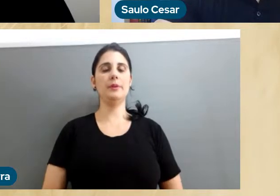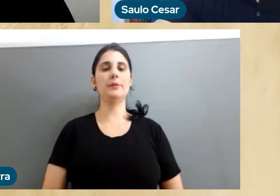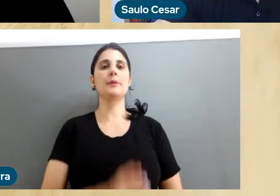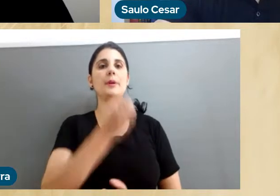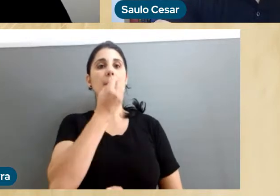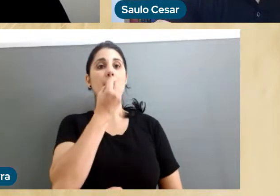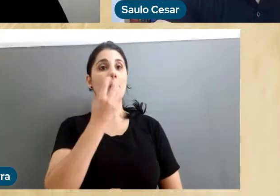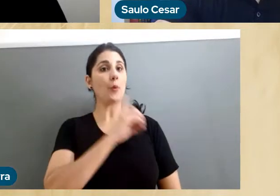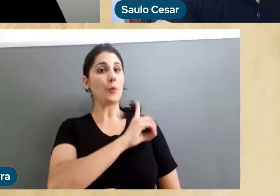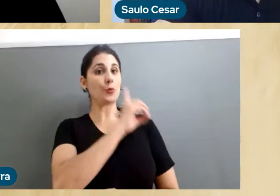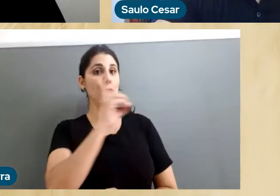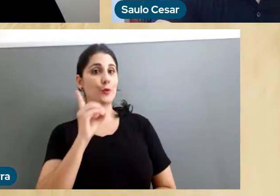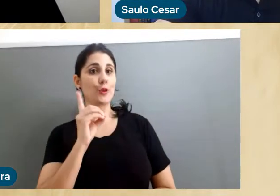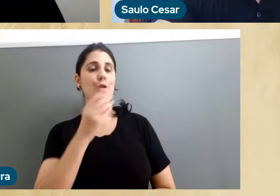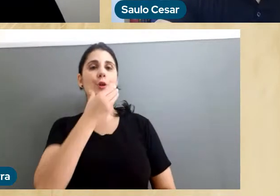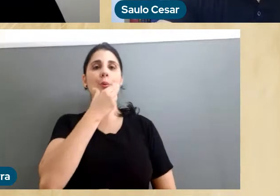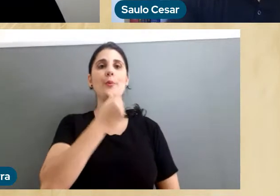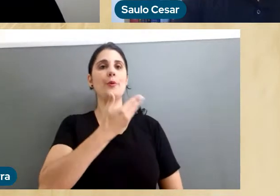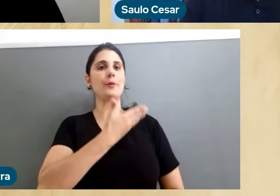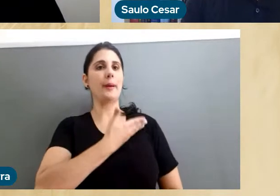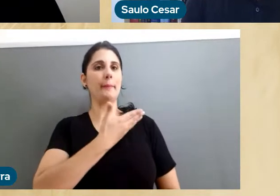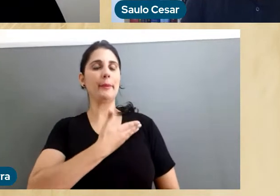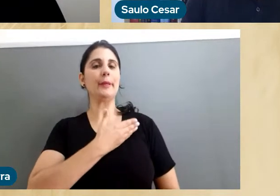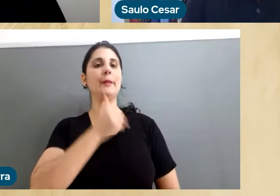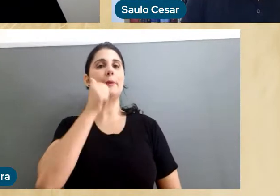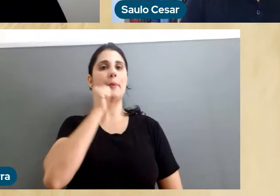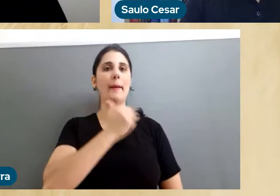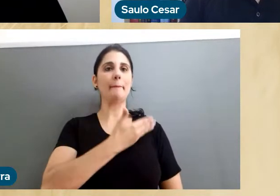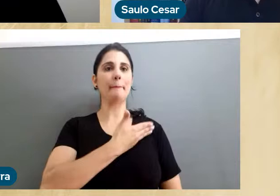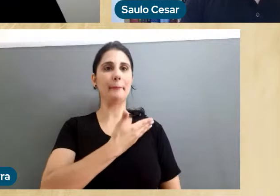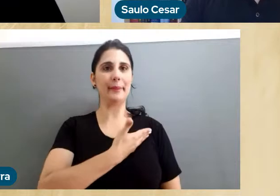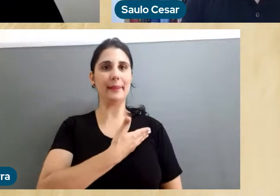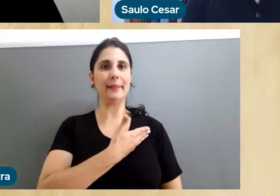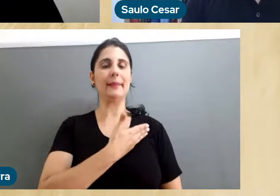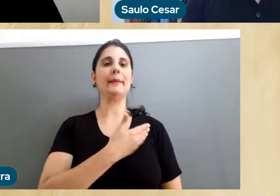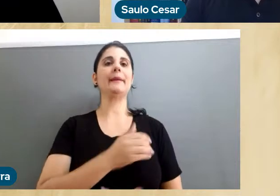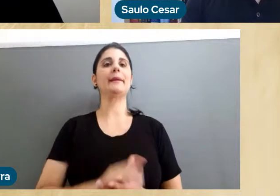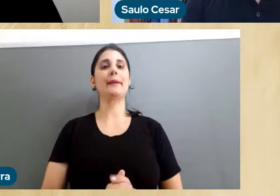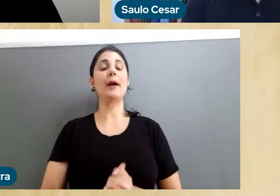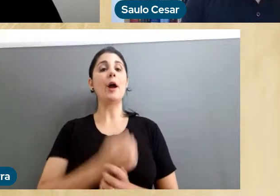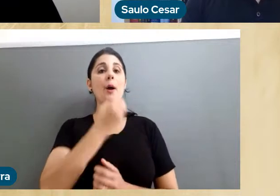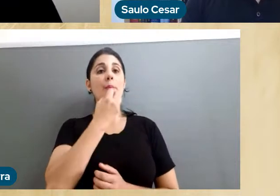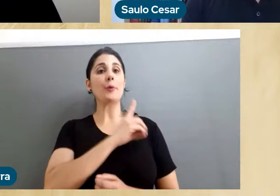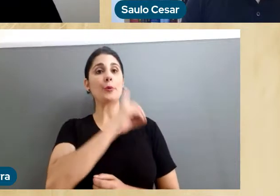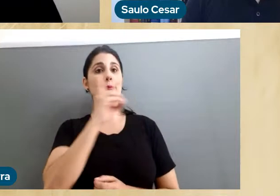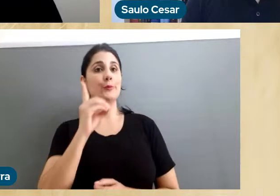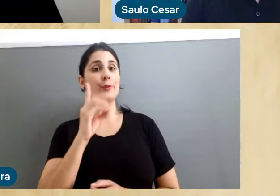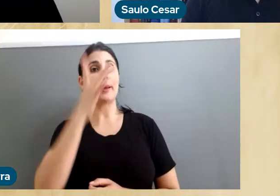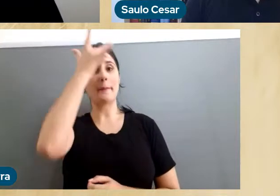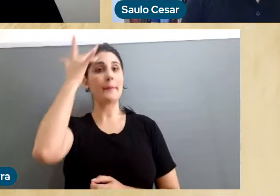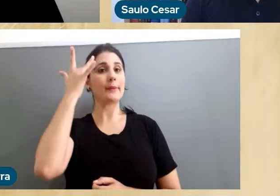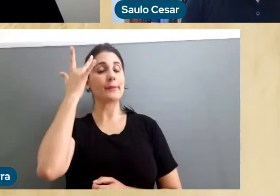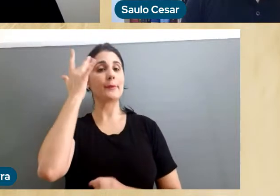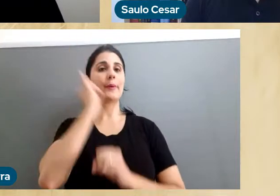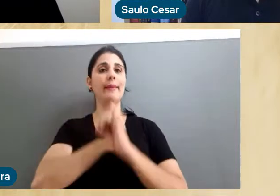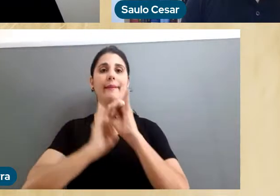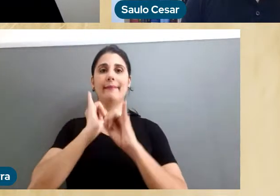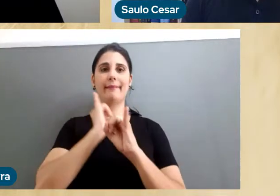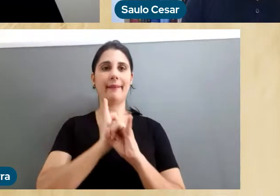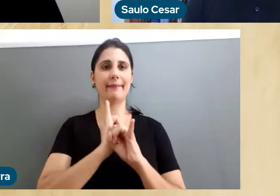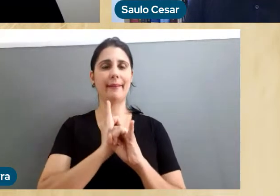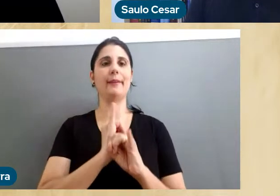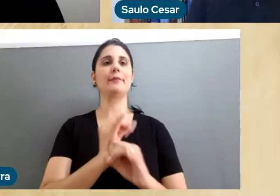meus amigos, bom dia minhas amigas, bom dia internautas, bom dia a todos que nos acompanham a partir desse